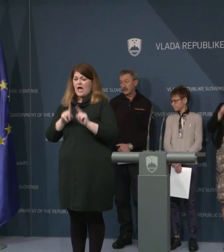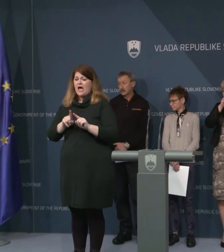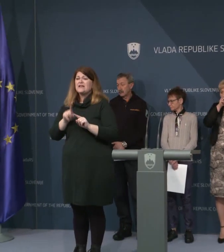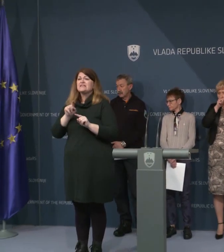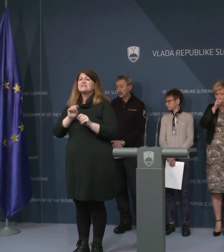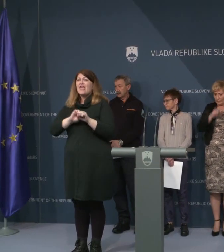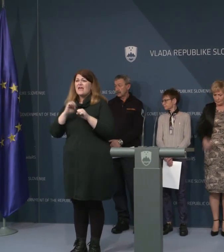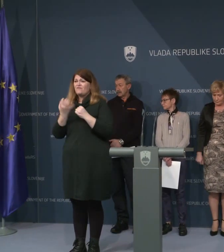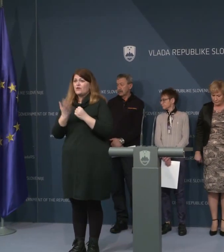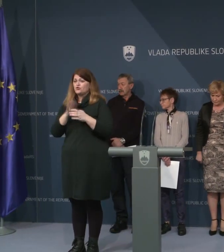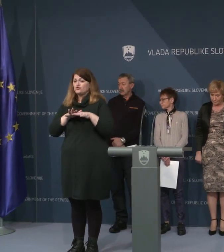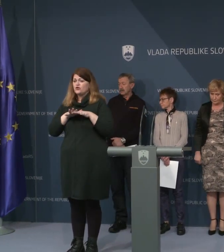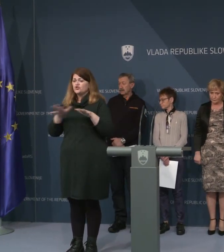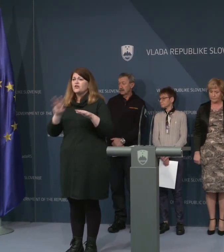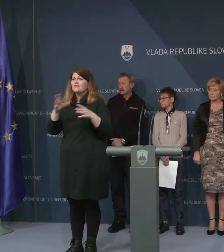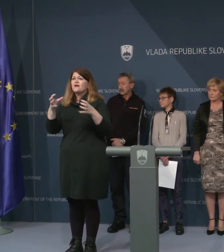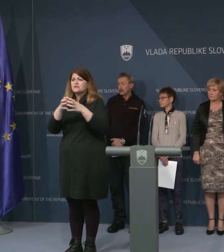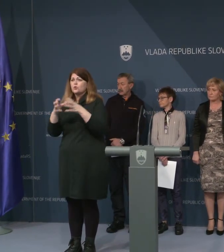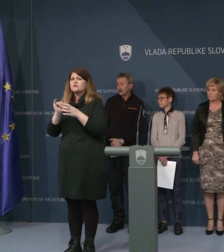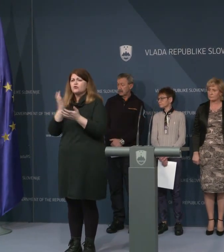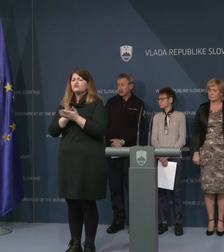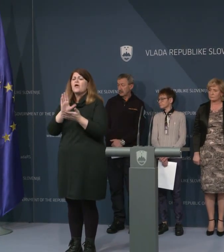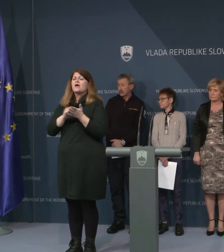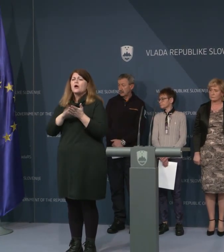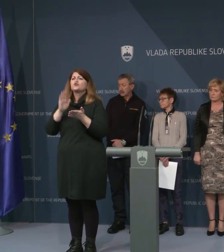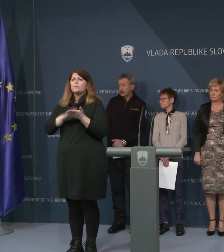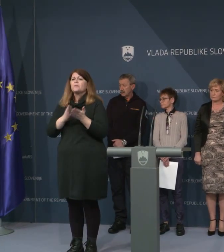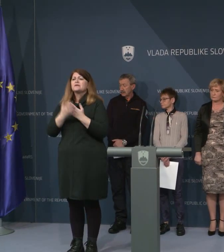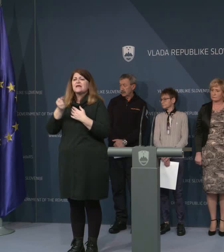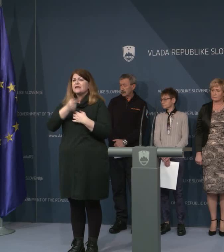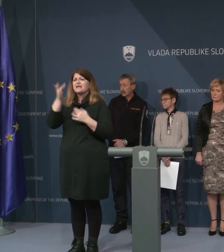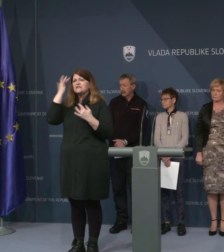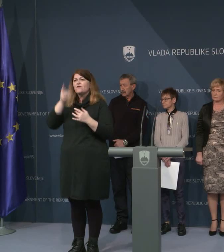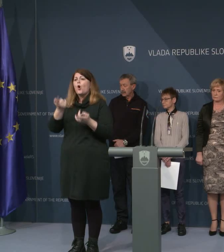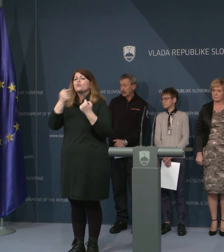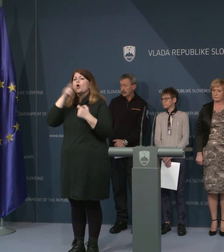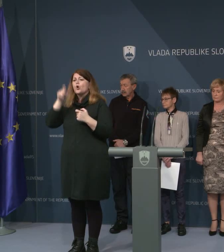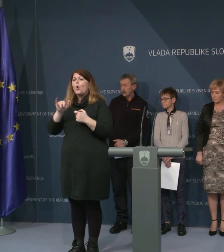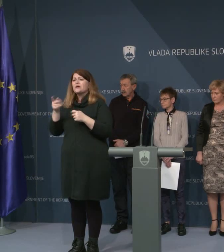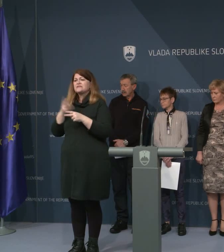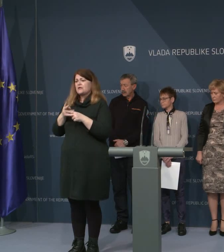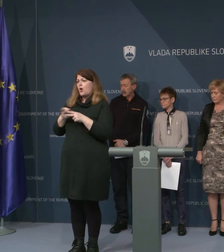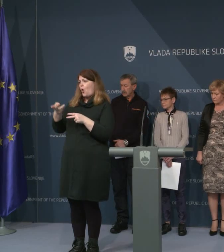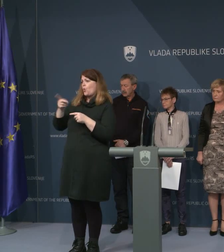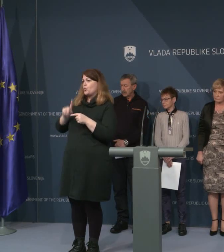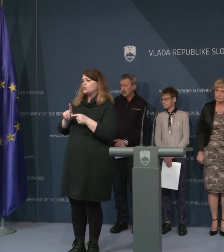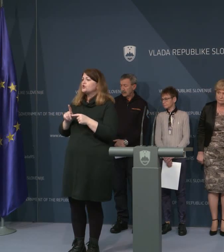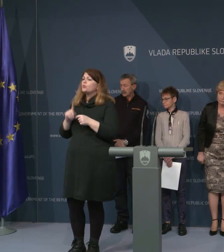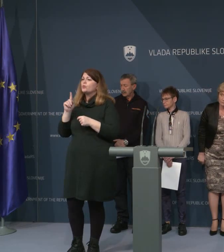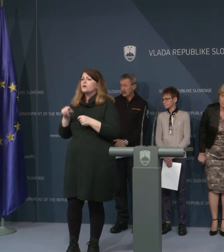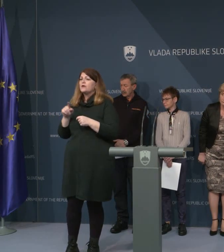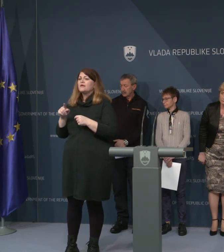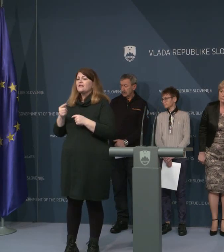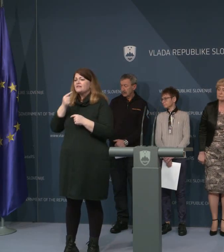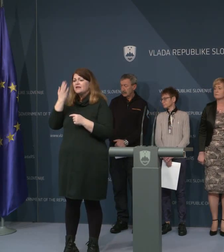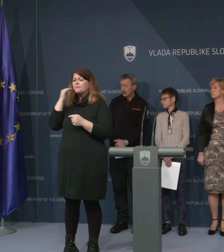ali se virus že širi v skupnosti. Je že kakšen primer, za katerega se ne ve, od koga se je okužil, naprimer. Pa